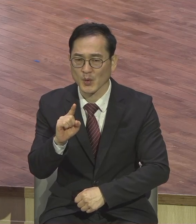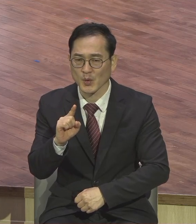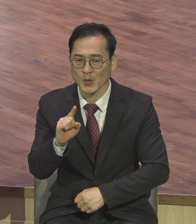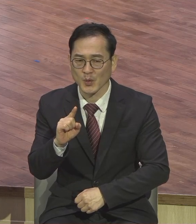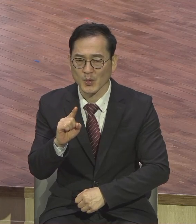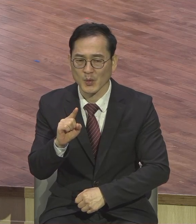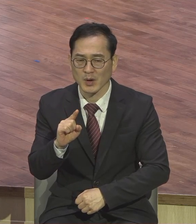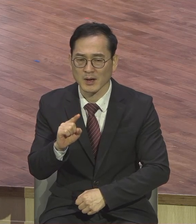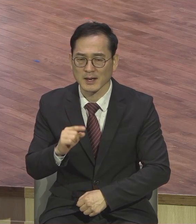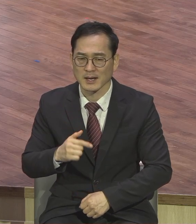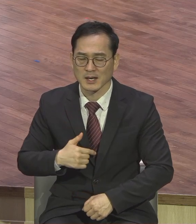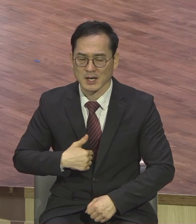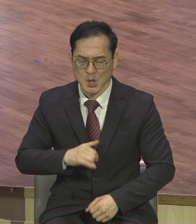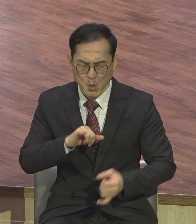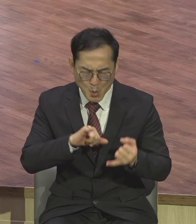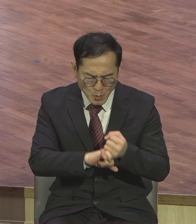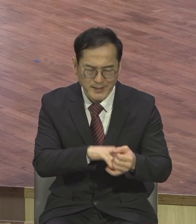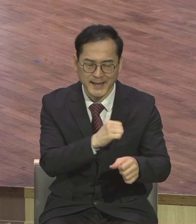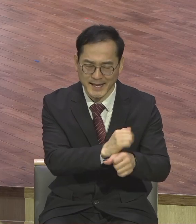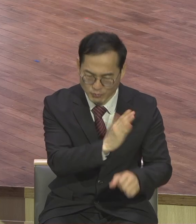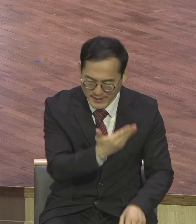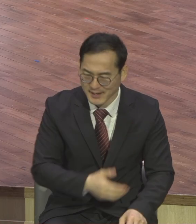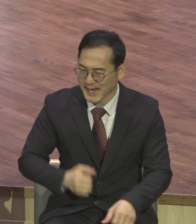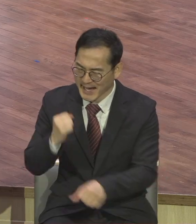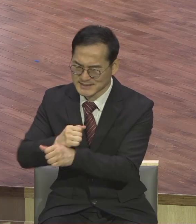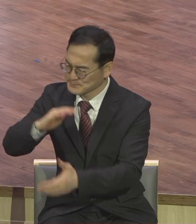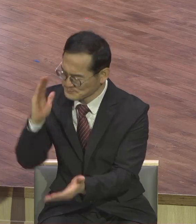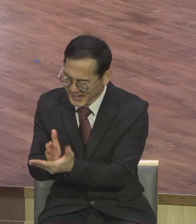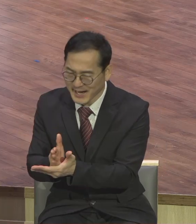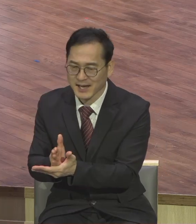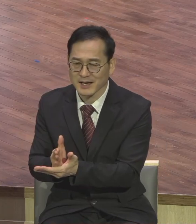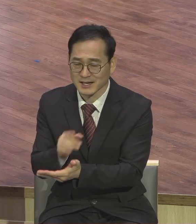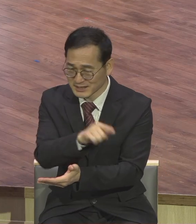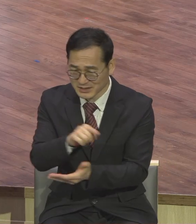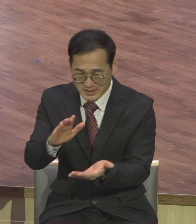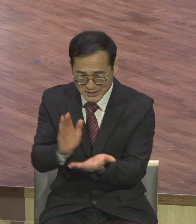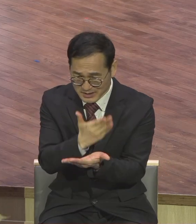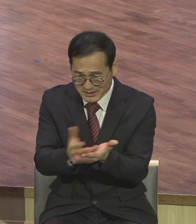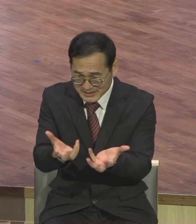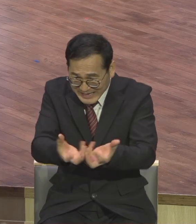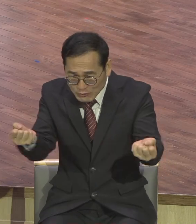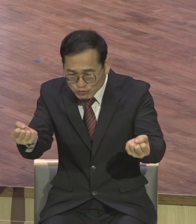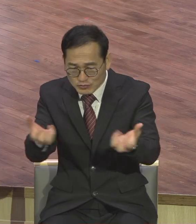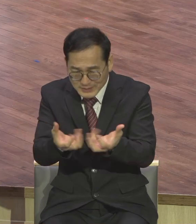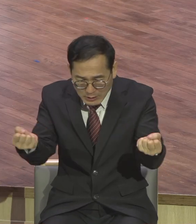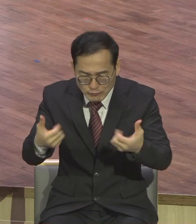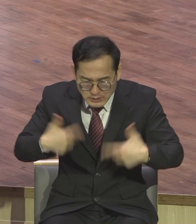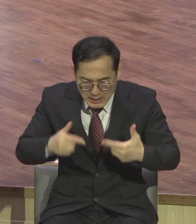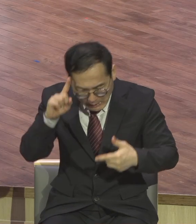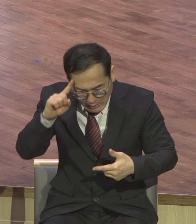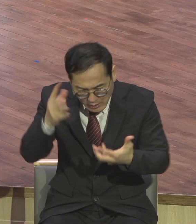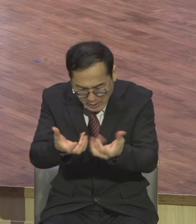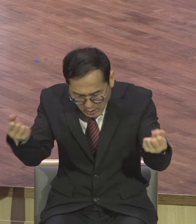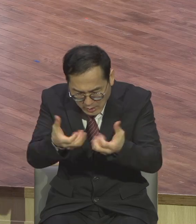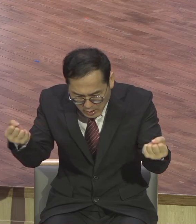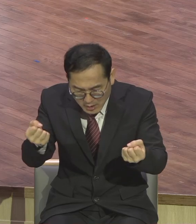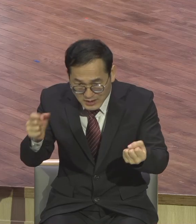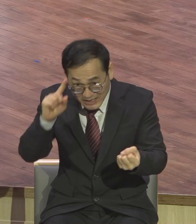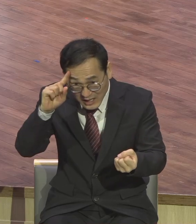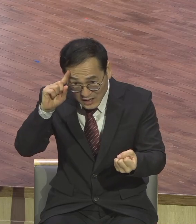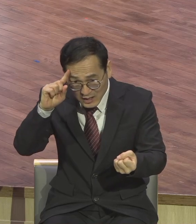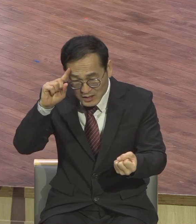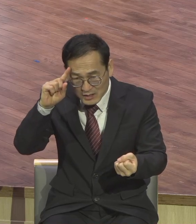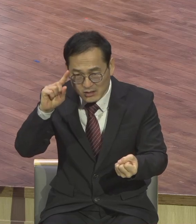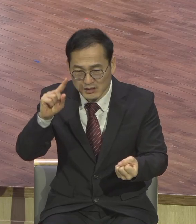것을 할 수 있으며 당연히 하지 말아야 할 것을 안 할 수 있는 의지의 해방을 뜻한다 그랬어요.